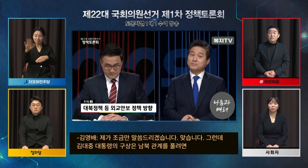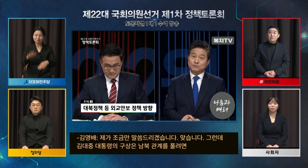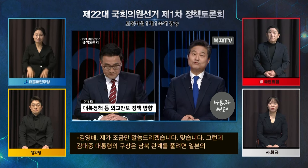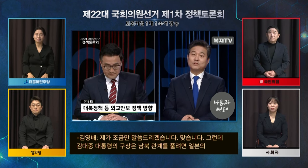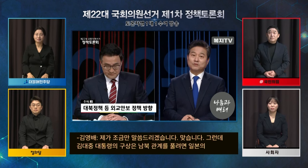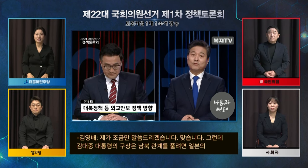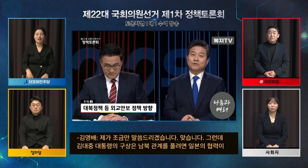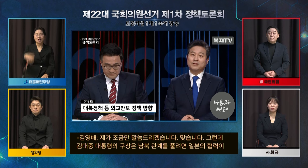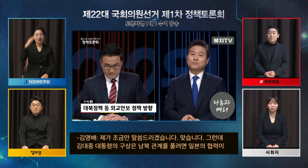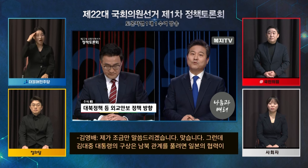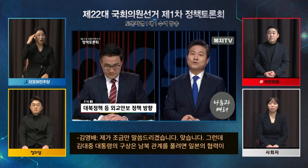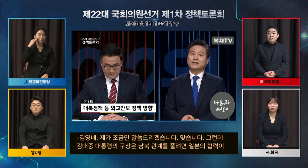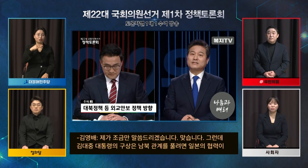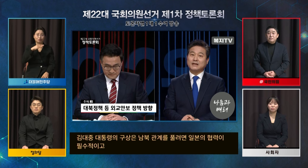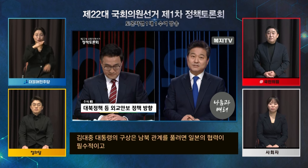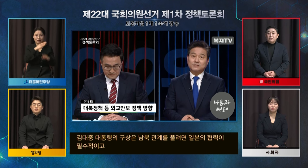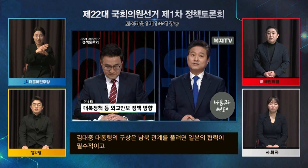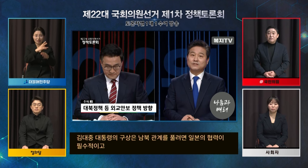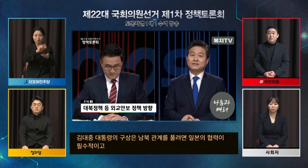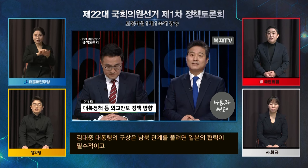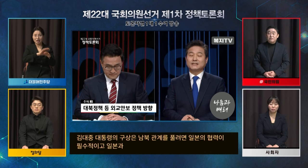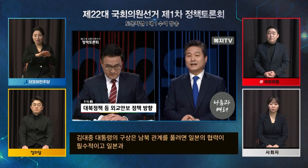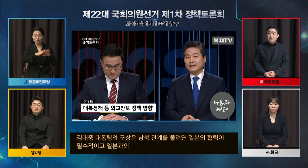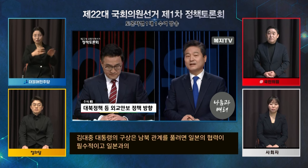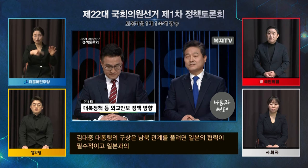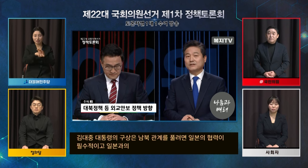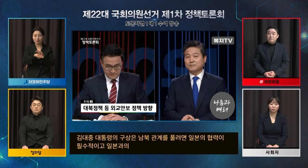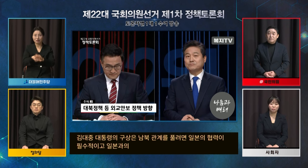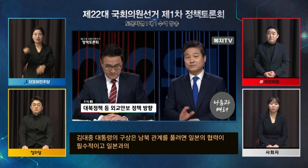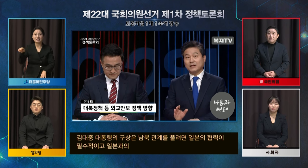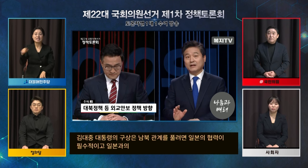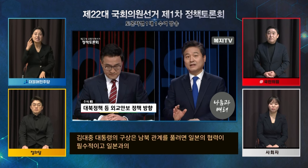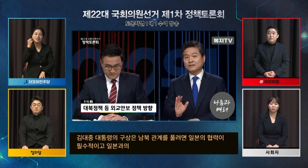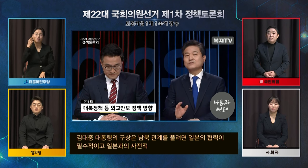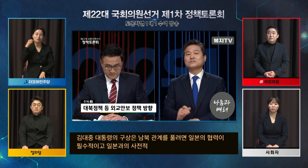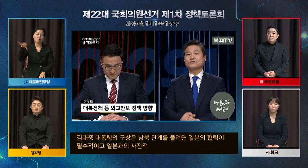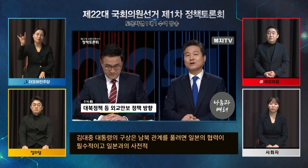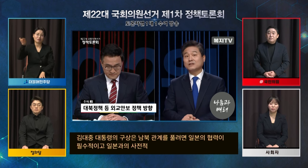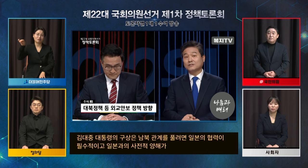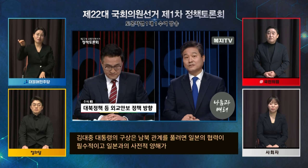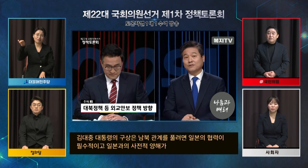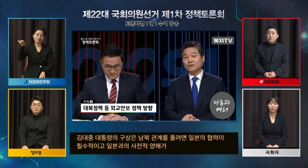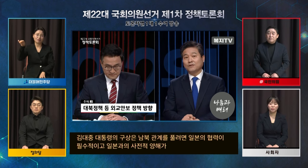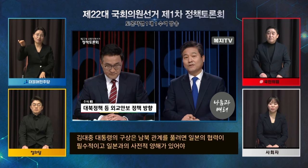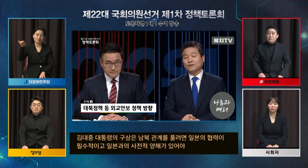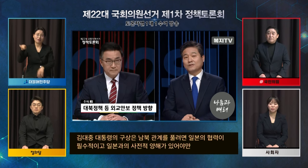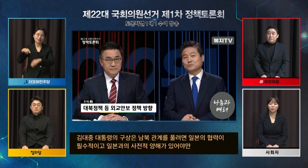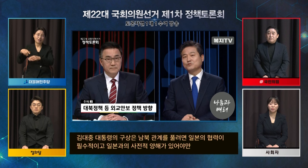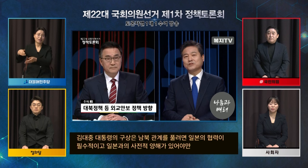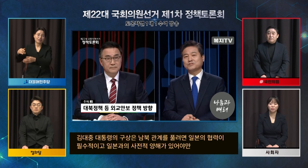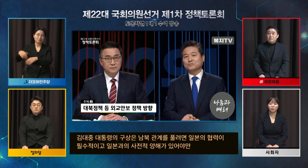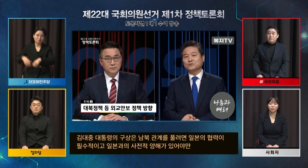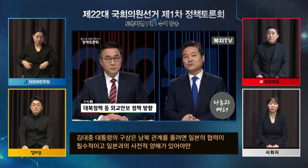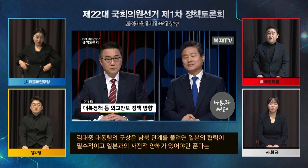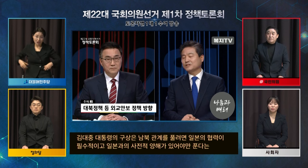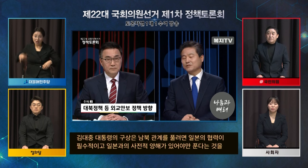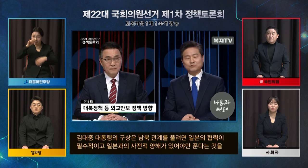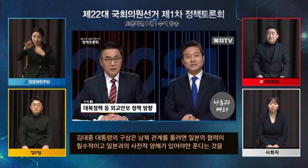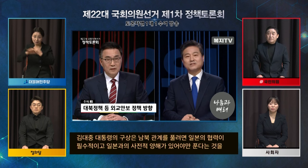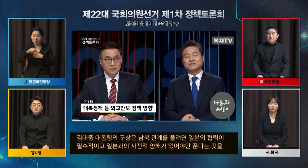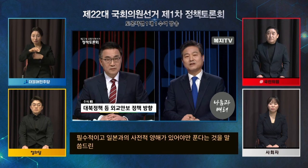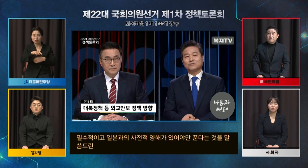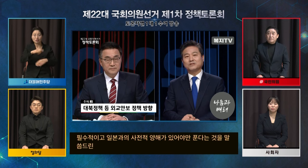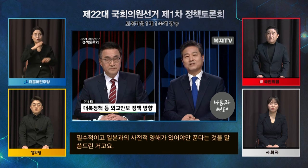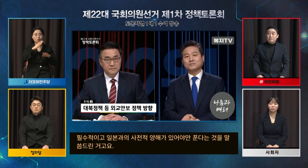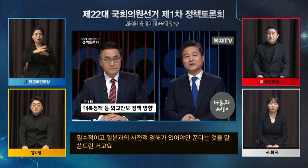협력이 필수적이고 일본과의 사전적 양해가 있어야만 푼다. 이걸 전제로 한 거거든요. 지금 윤석열 정부는 완전히